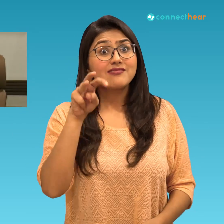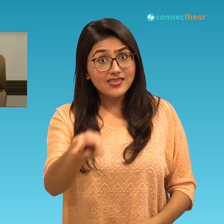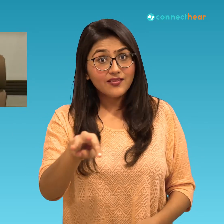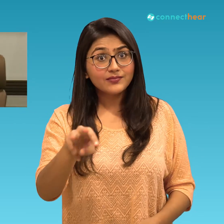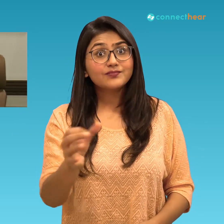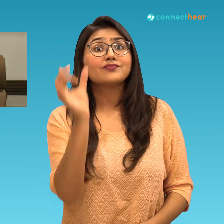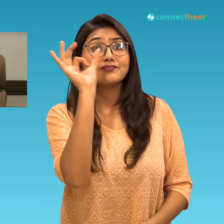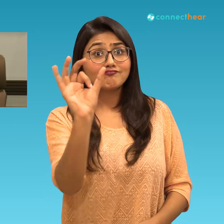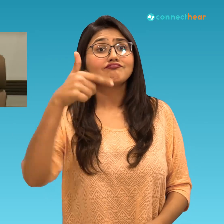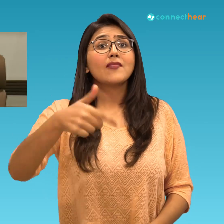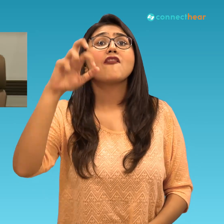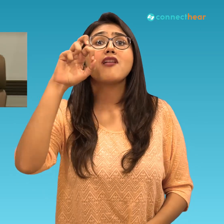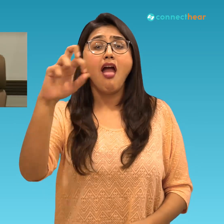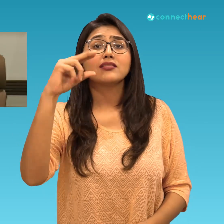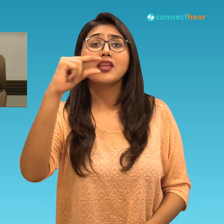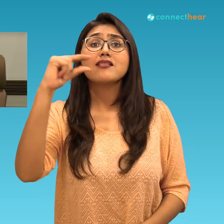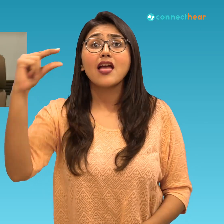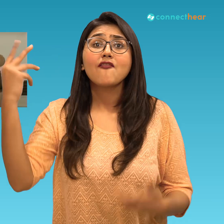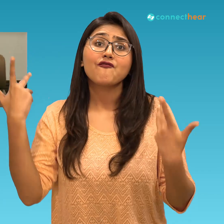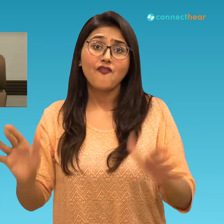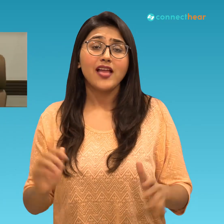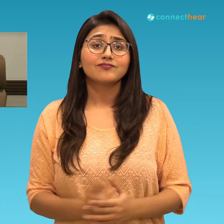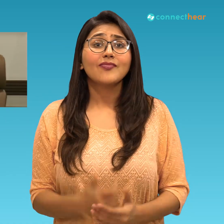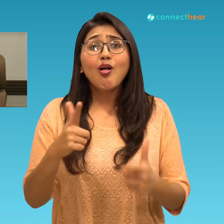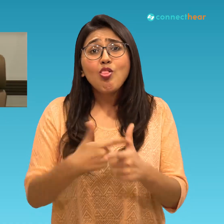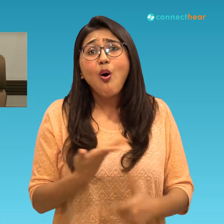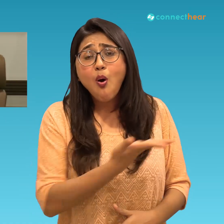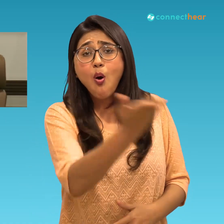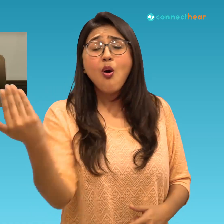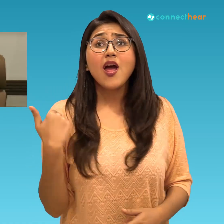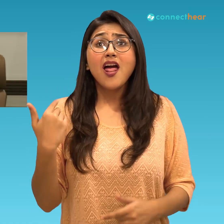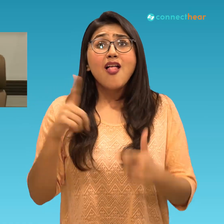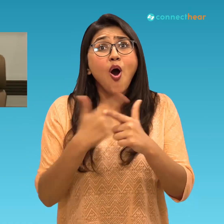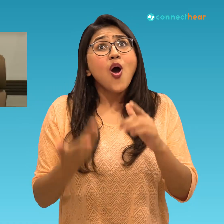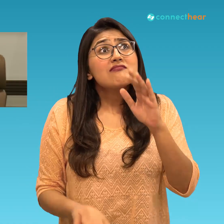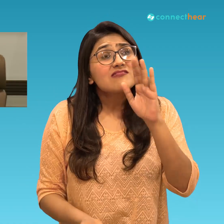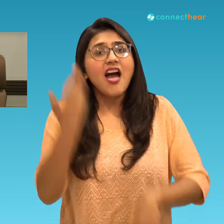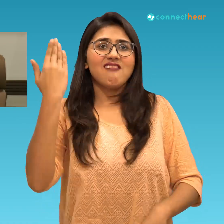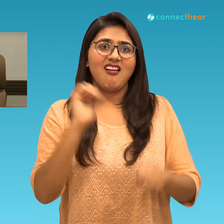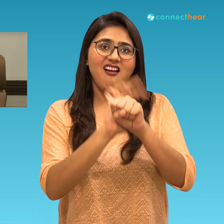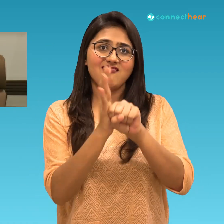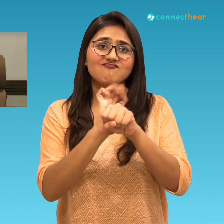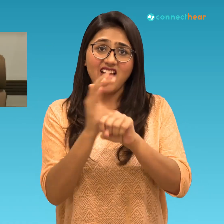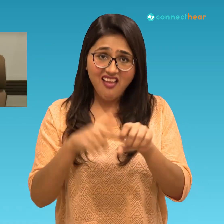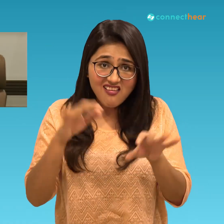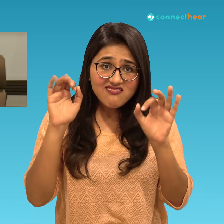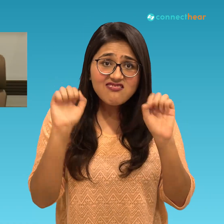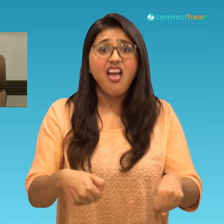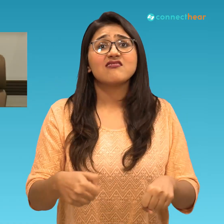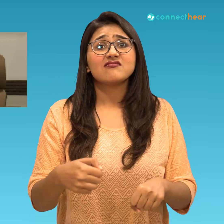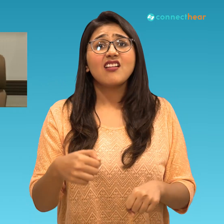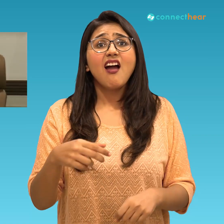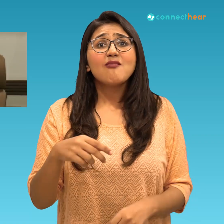3,56,678 ہیں۔ لاہور جس طرح میں آپ کو پہلے دن سے بتا رہی تھی ہمارا ایپی سینٹر ہے، اور مزید اس میں کیسز بڑھے